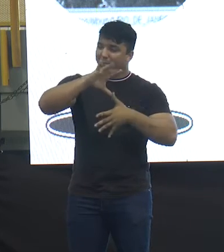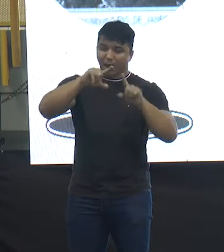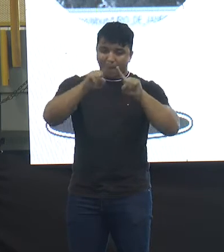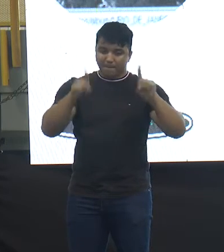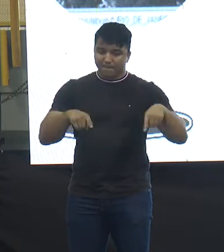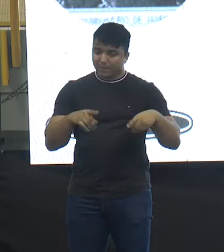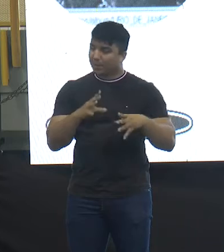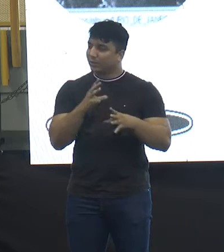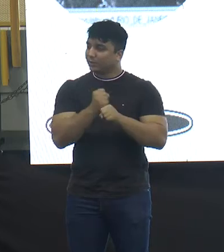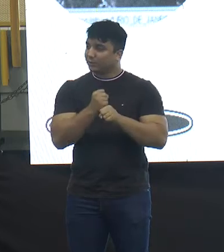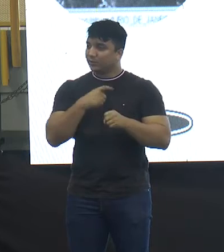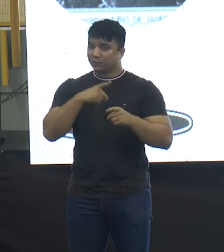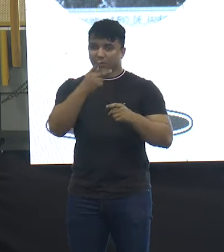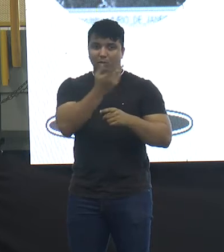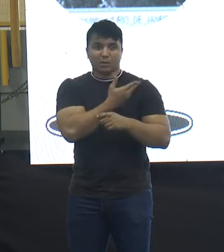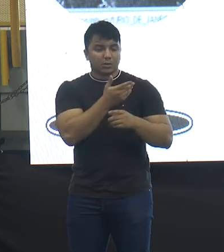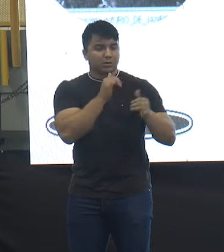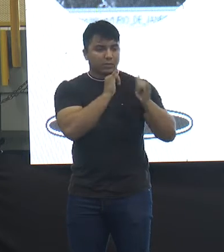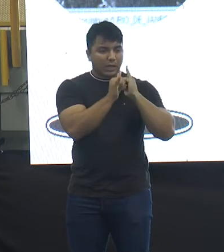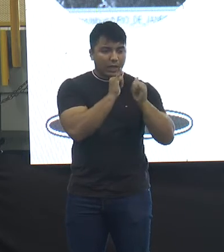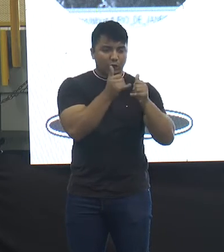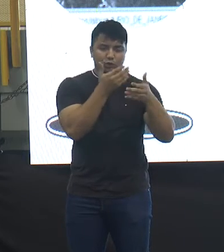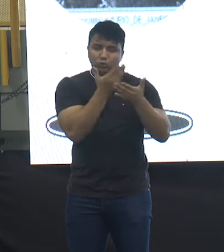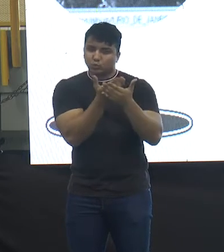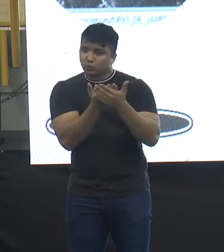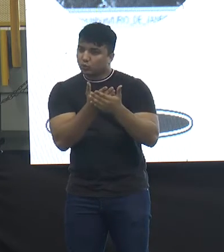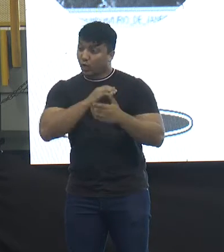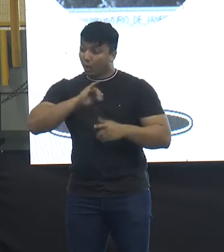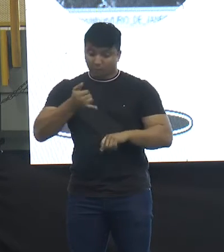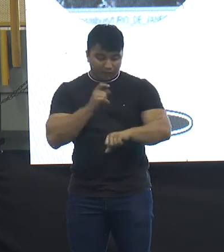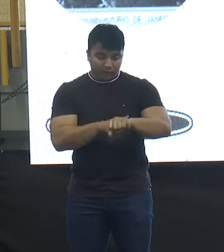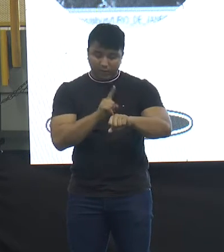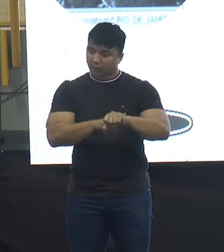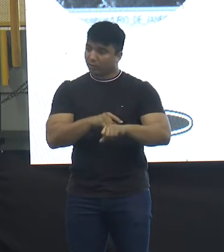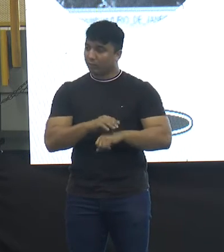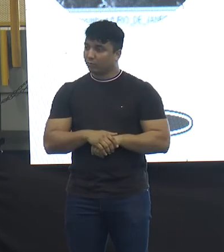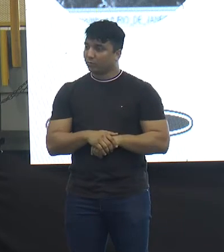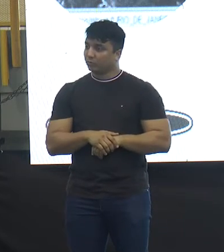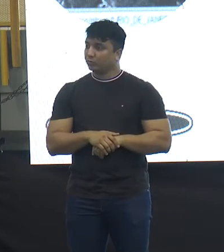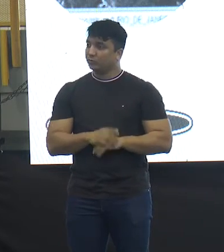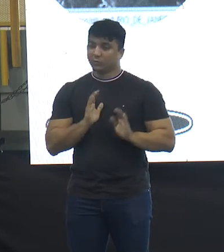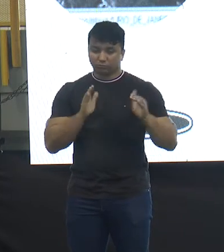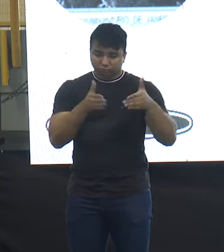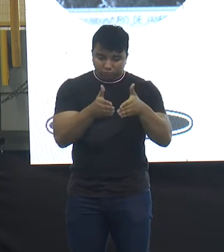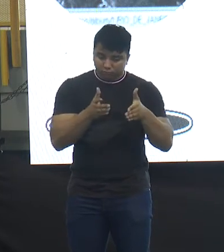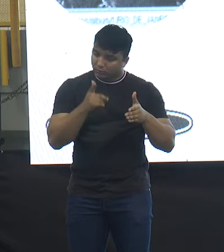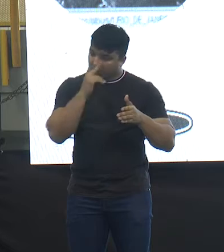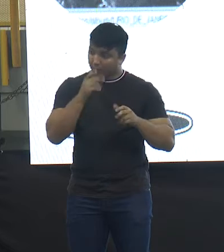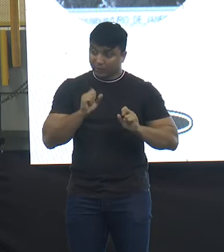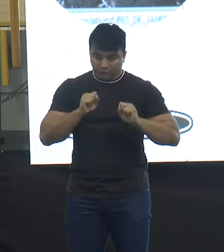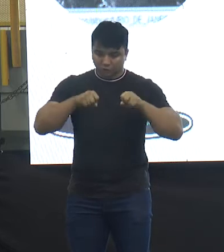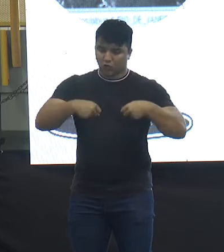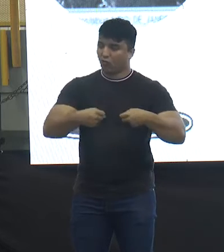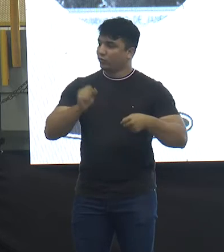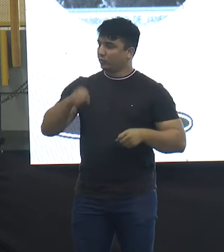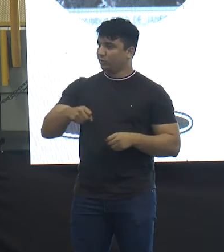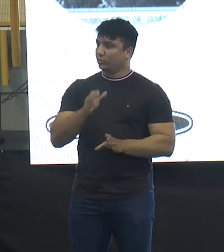internet, pegar um amigo, leva para casa, vai estudar. Aproveita o tempo. Investe. Investe em